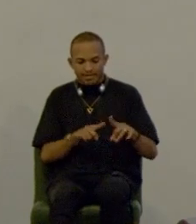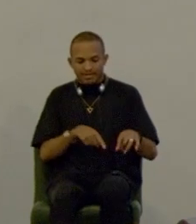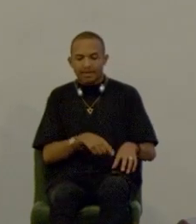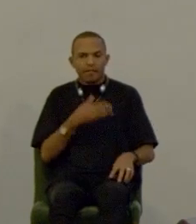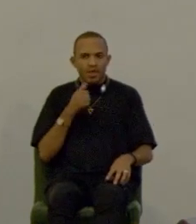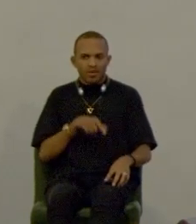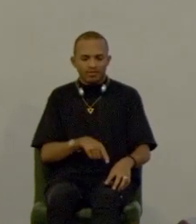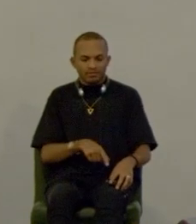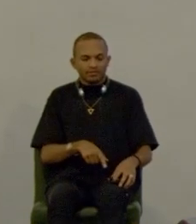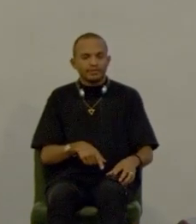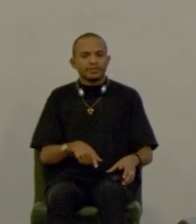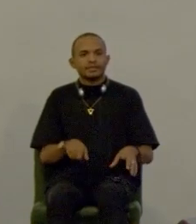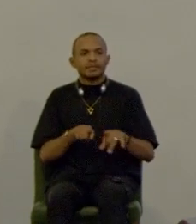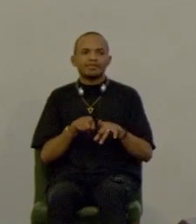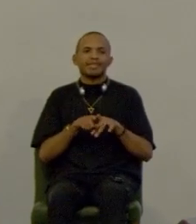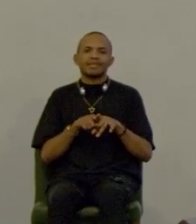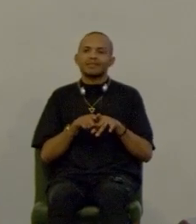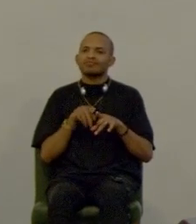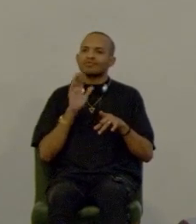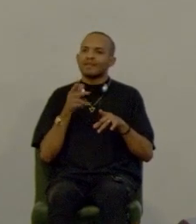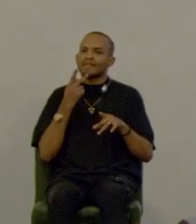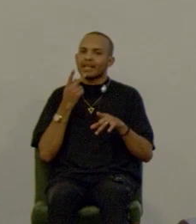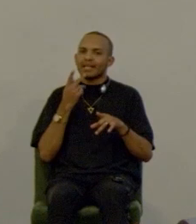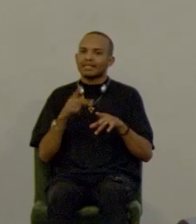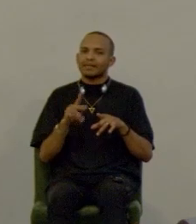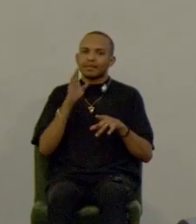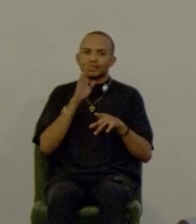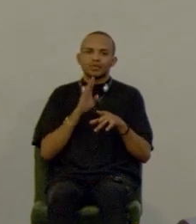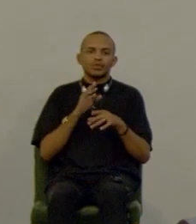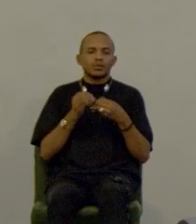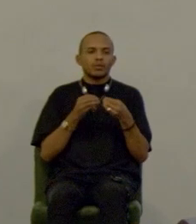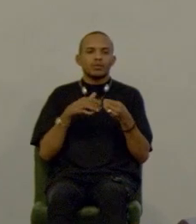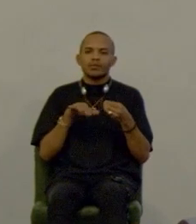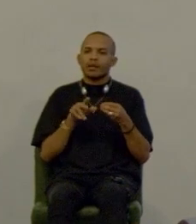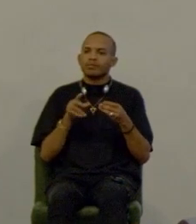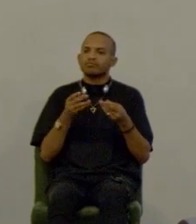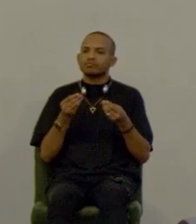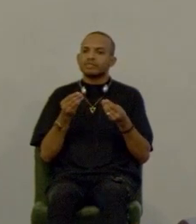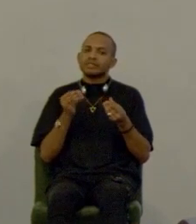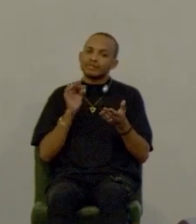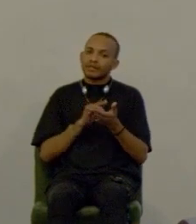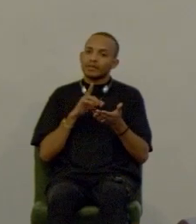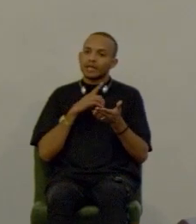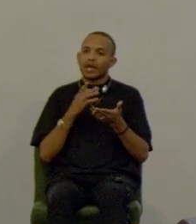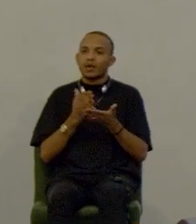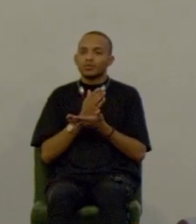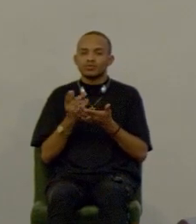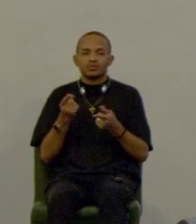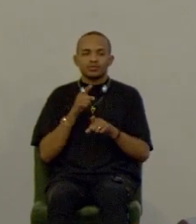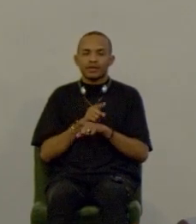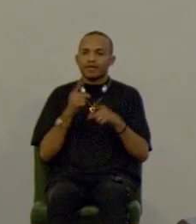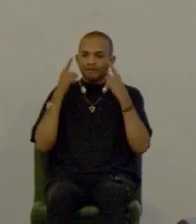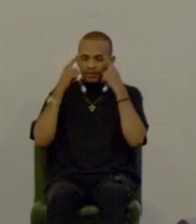Então, é meio clichê falar isso do Brasil, terra de contrastes, né? Isso é uma coisa. Mas, assim, de fato, a gente vê alguns contrastes no Brasil